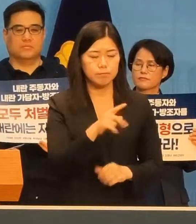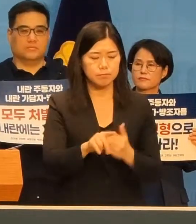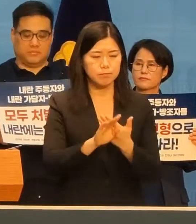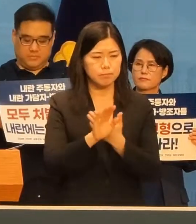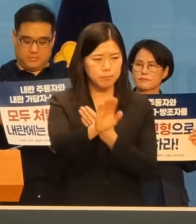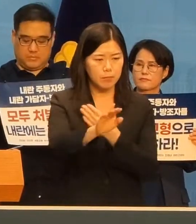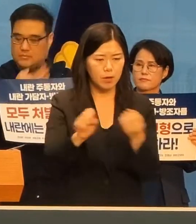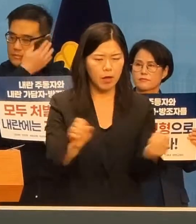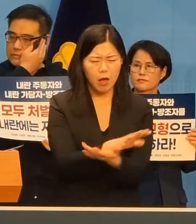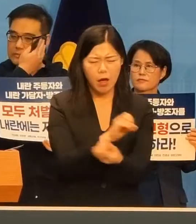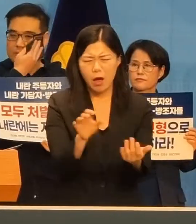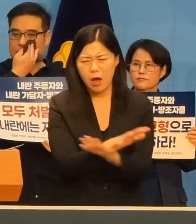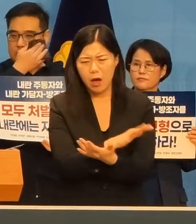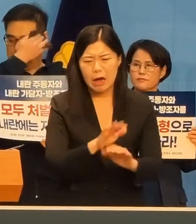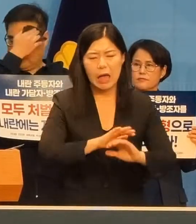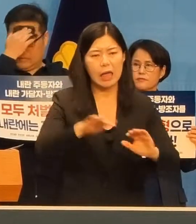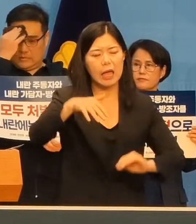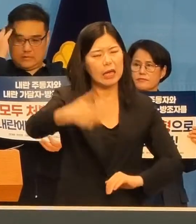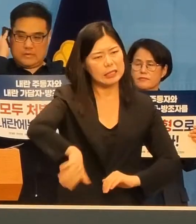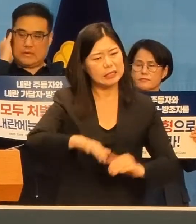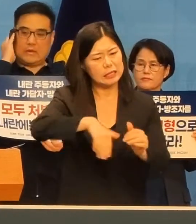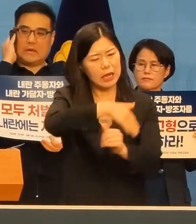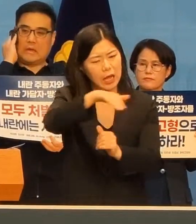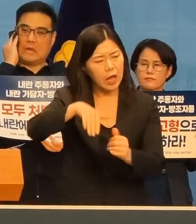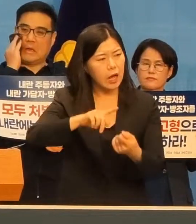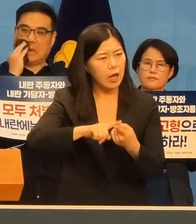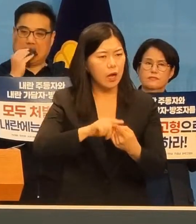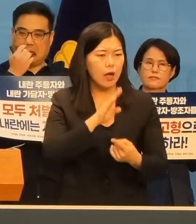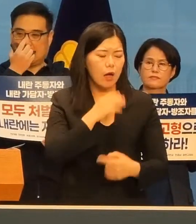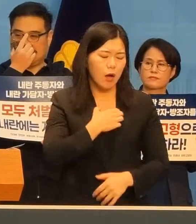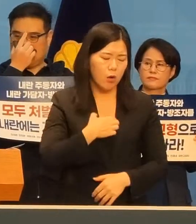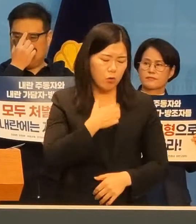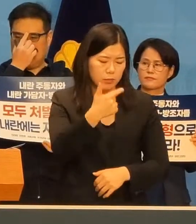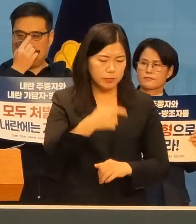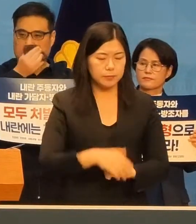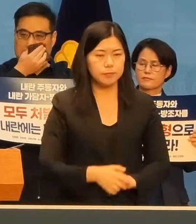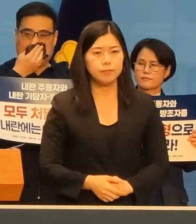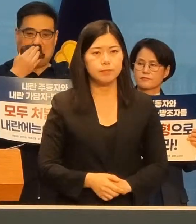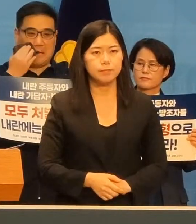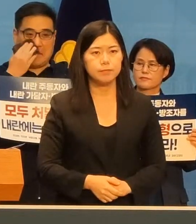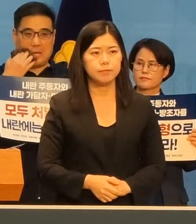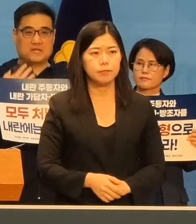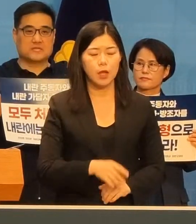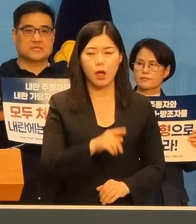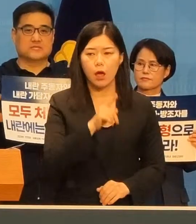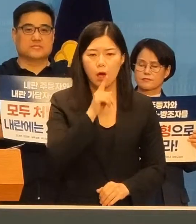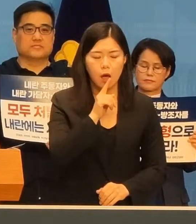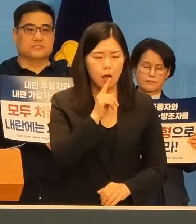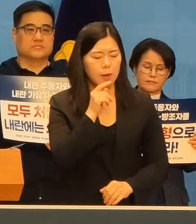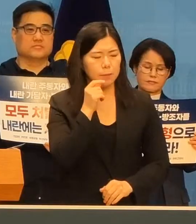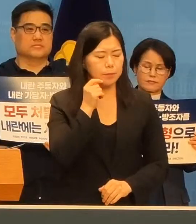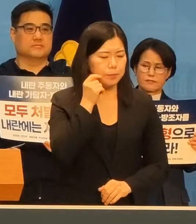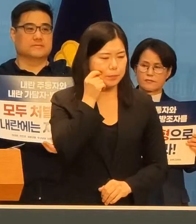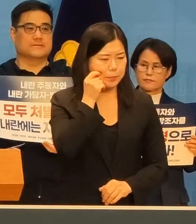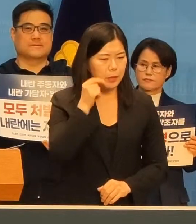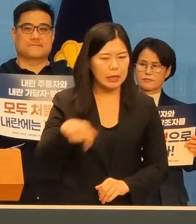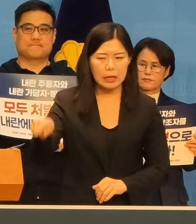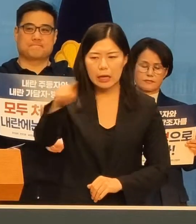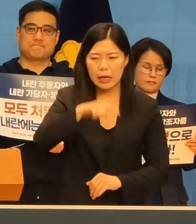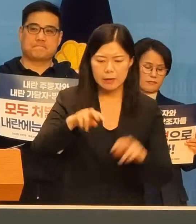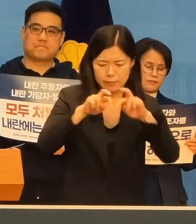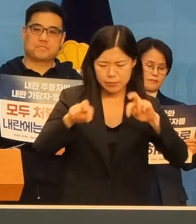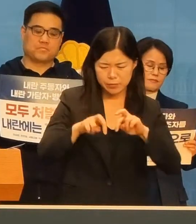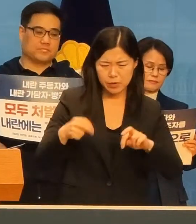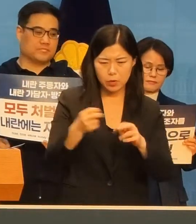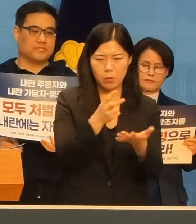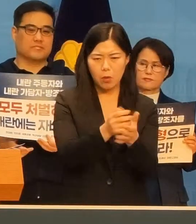이어진 혼란이 아직도 완전히 해결되지 않고 있는 현실에 대해 깊은 우려를 표한다. 입에 담기도 꺼려지는 피의자들에 대한 진상규명과